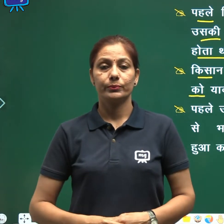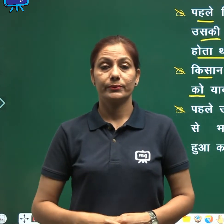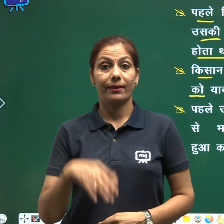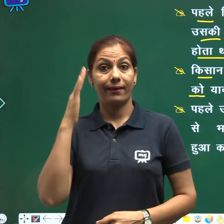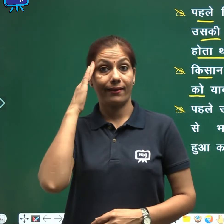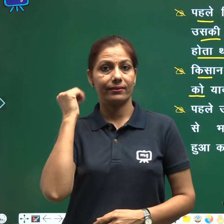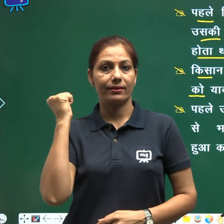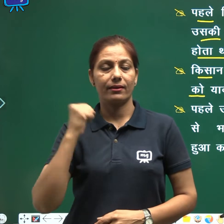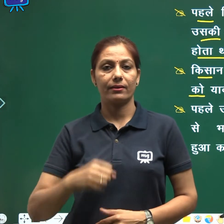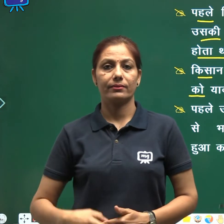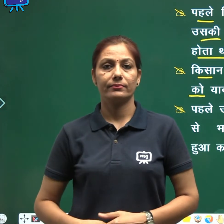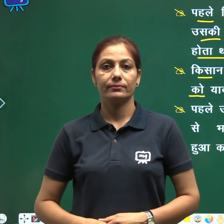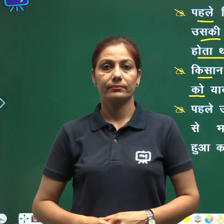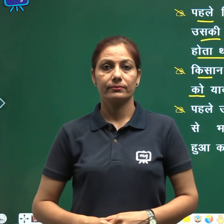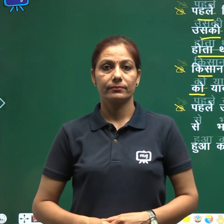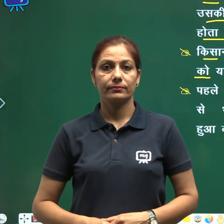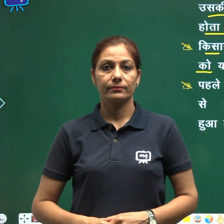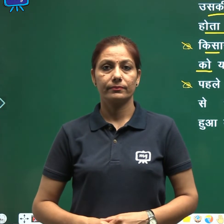याद कर रहा है।